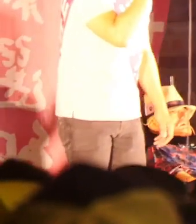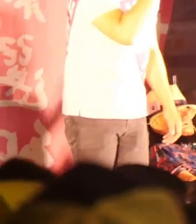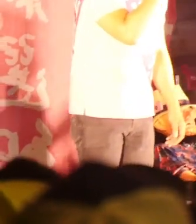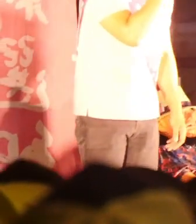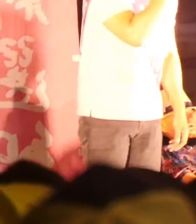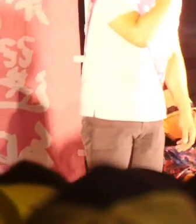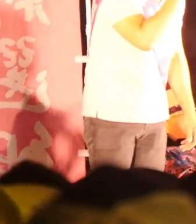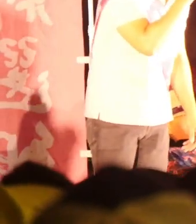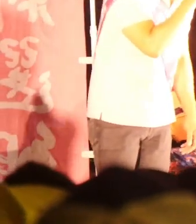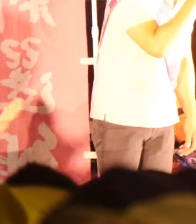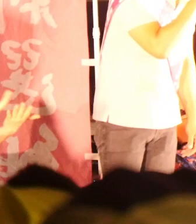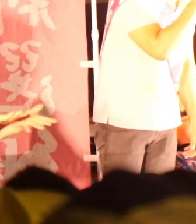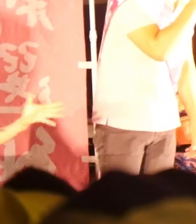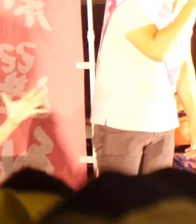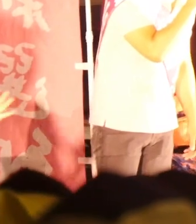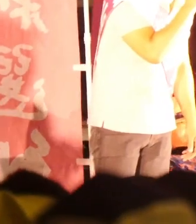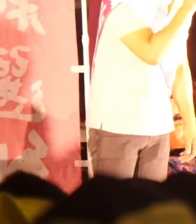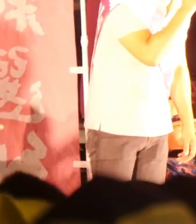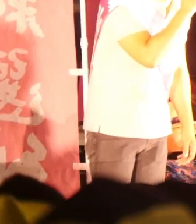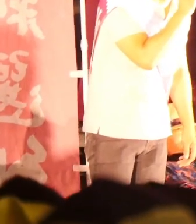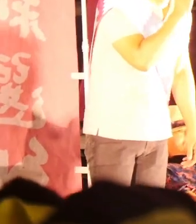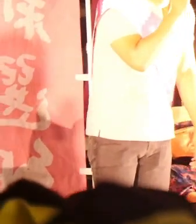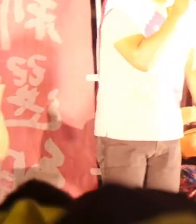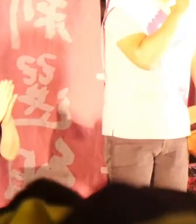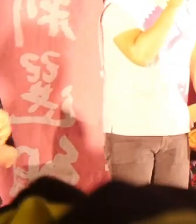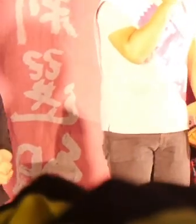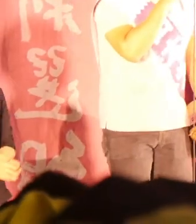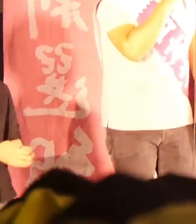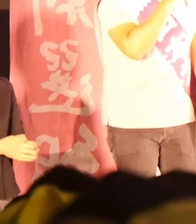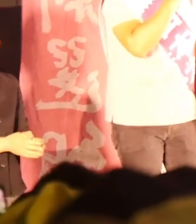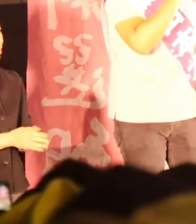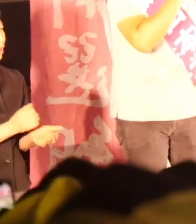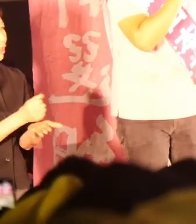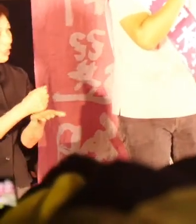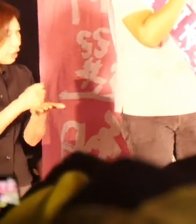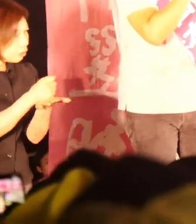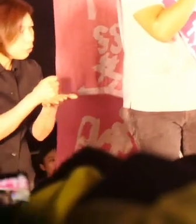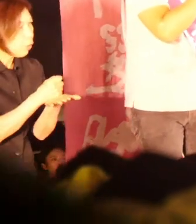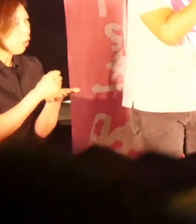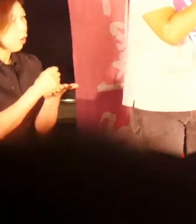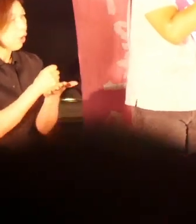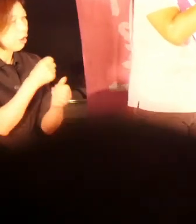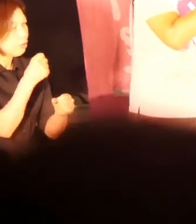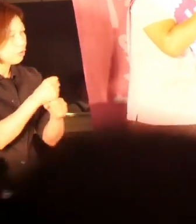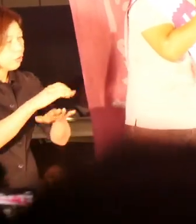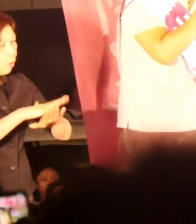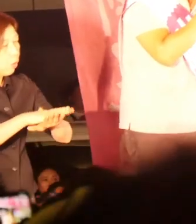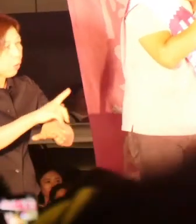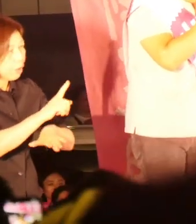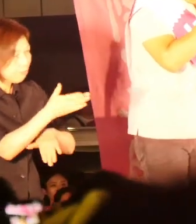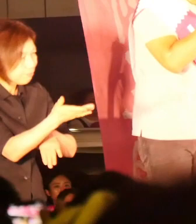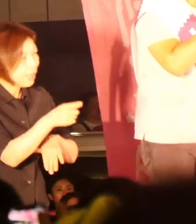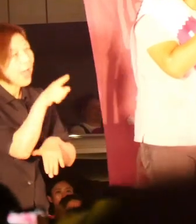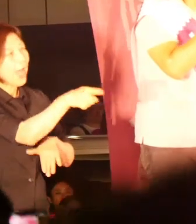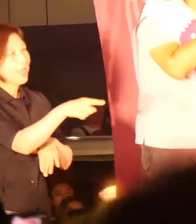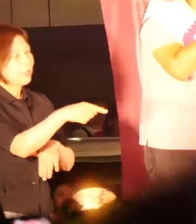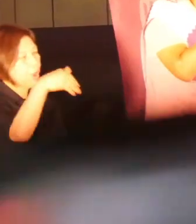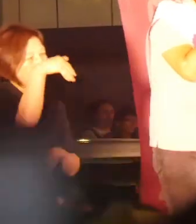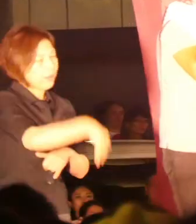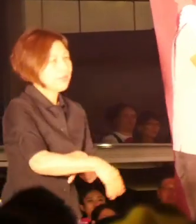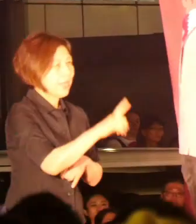新選組にチャンスを欲しい。どうやってチャンスを作ればいいか、あなたの一票が欲